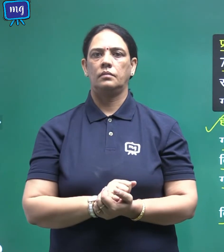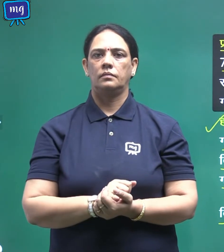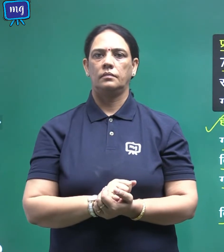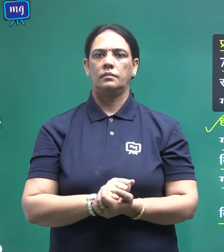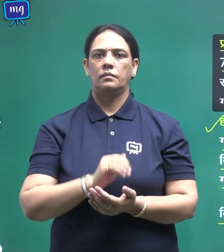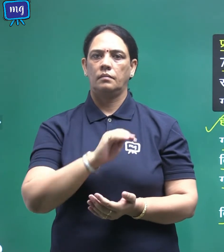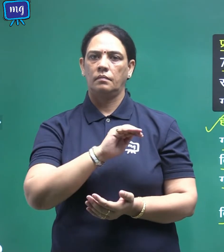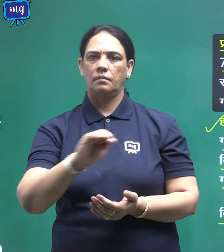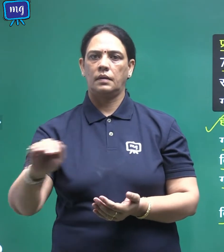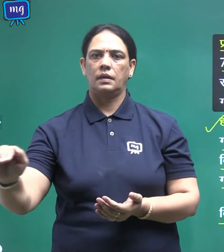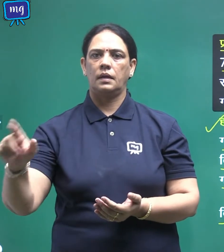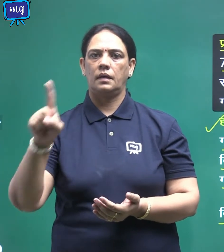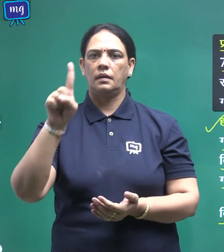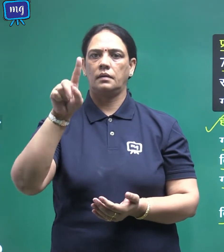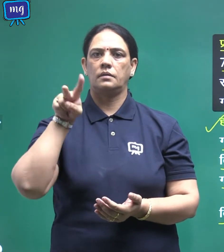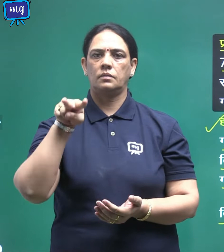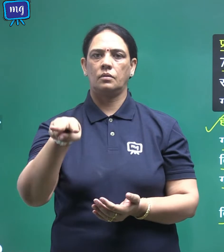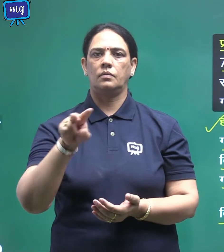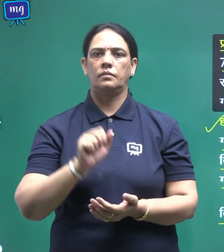72/100।